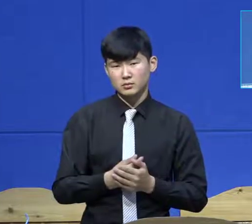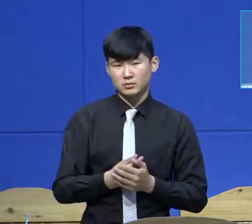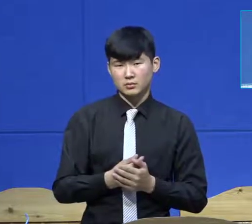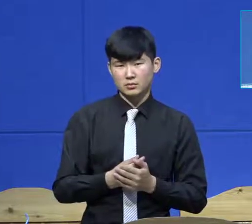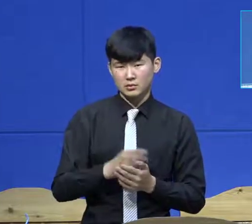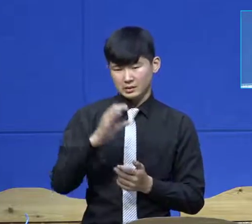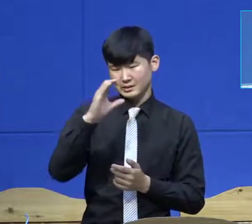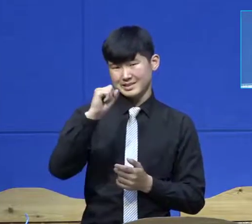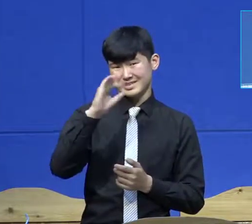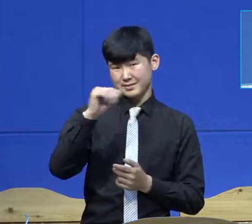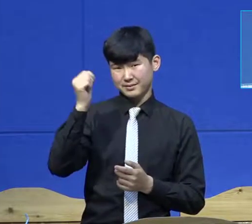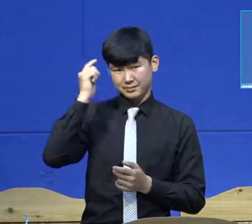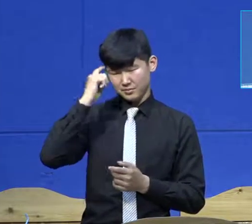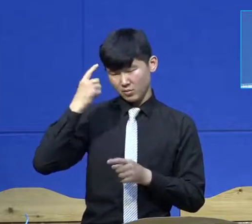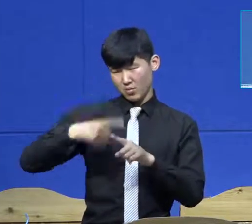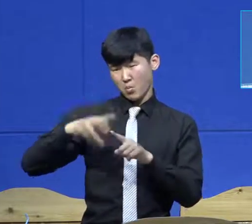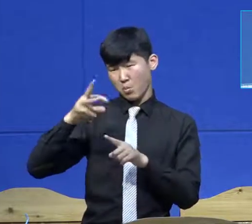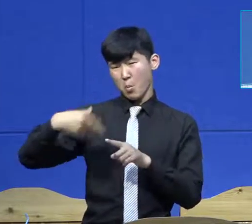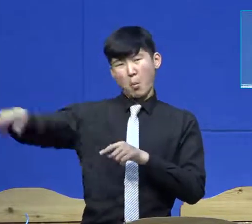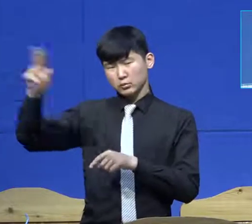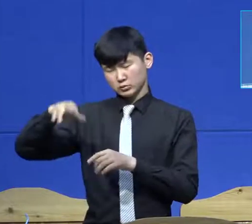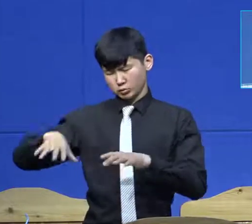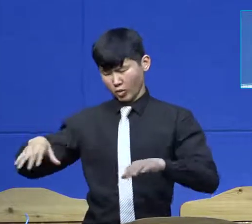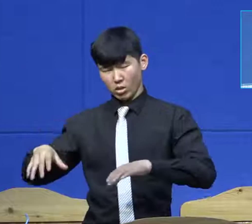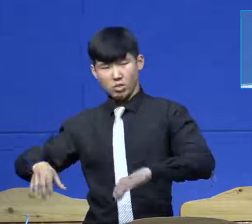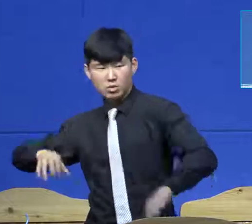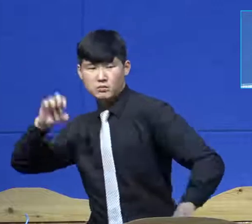саваа том одоор толгоо руу жанчиж нүдэж